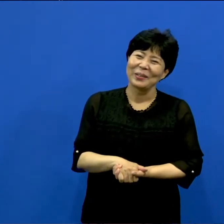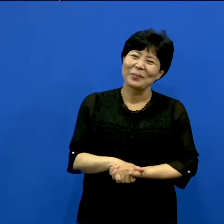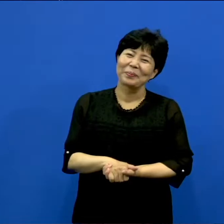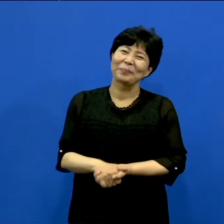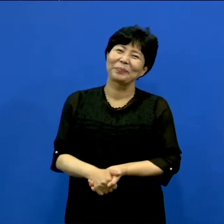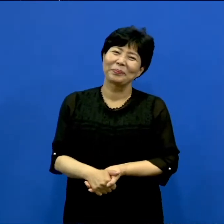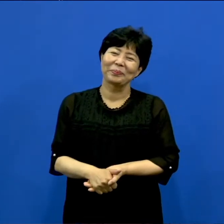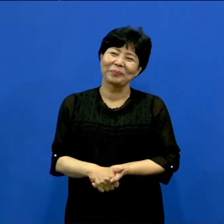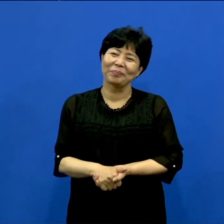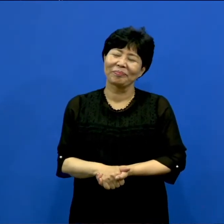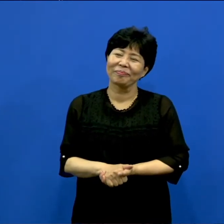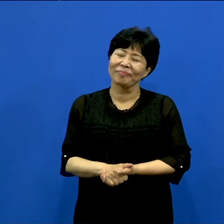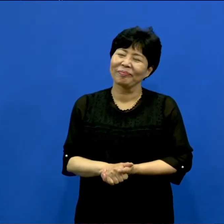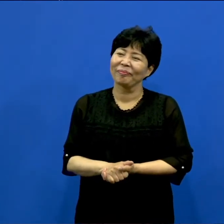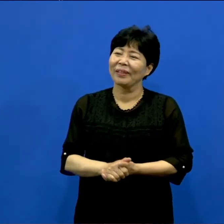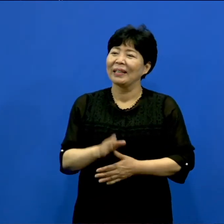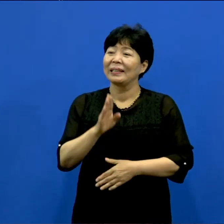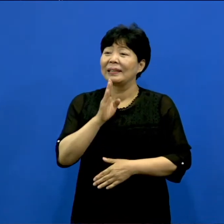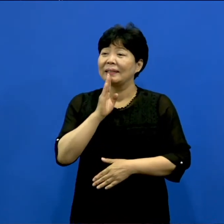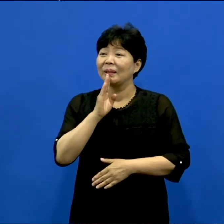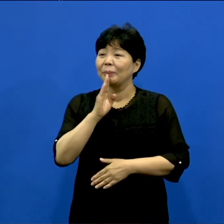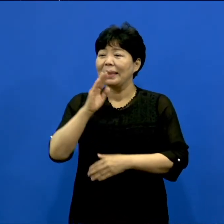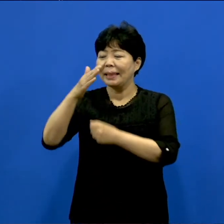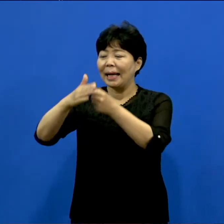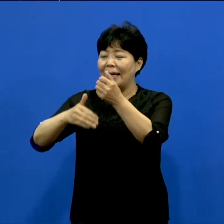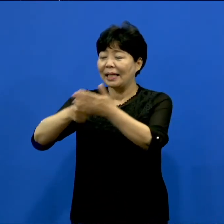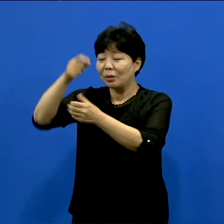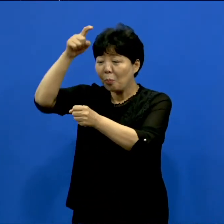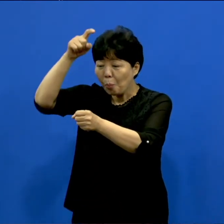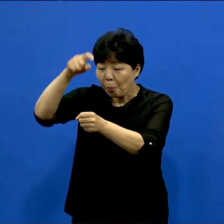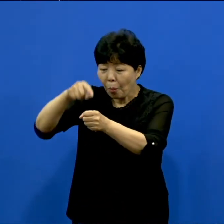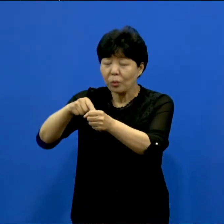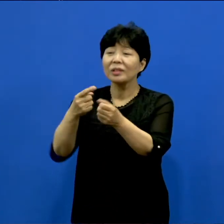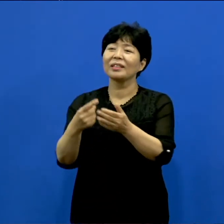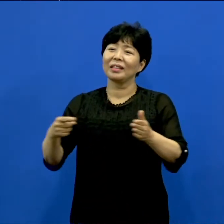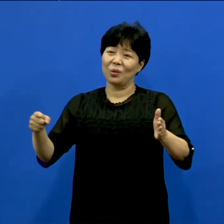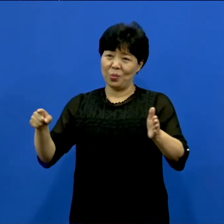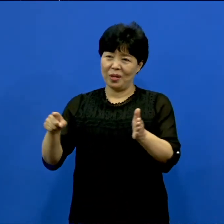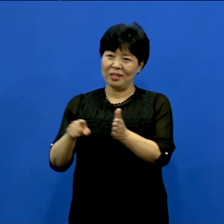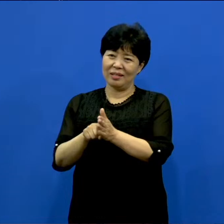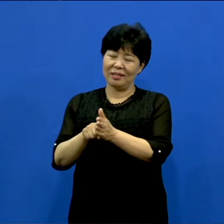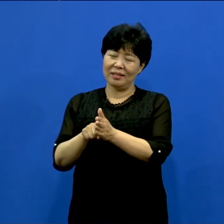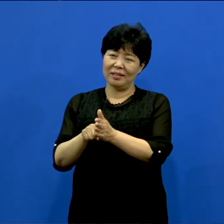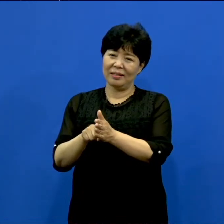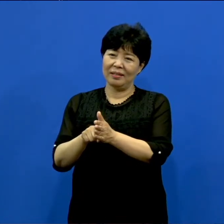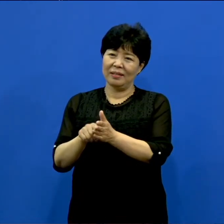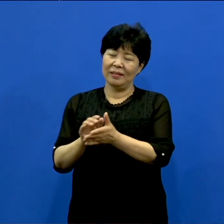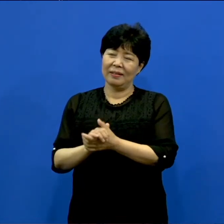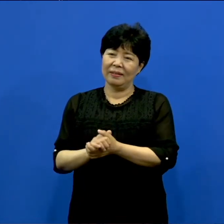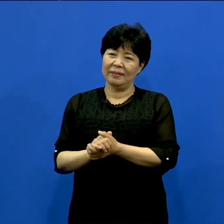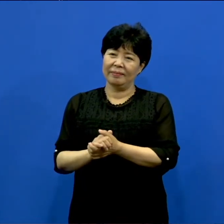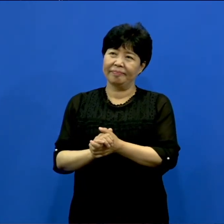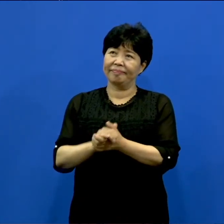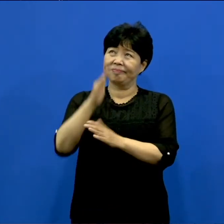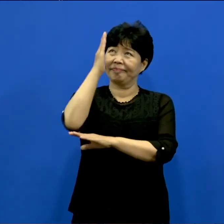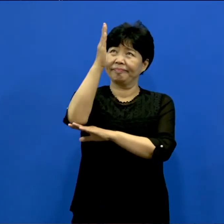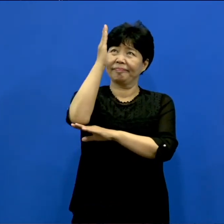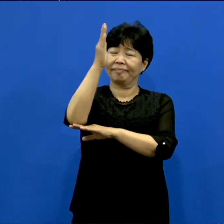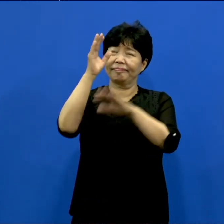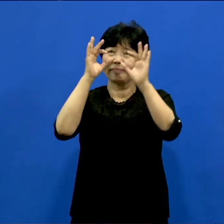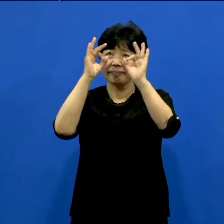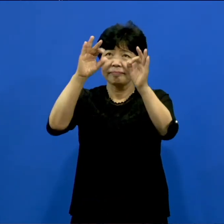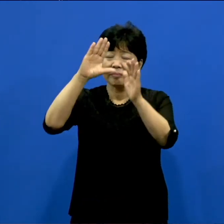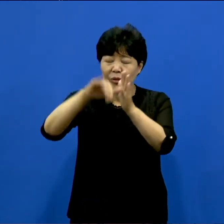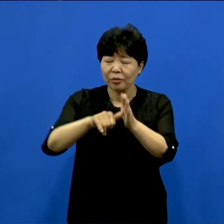우리가 정말 하나님의 목적을 위해서 해야 될 일이 있으면 해야 되는 거죠. 여러분 말씀을 들을 때 중요한 겁니다.